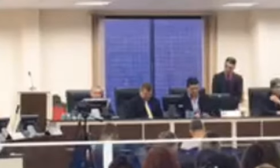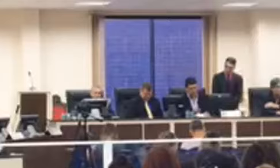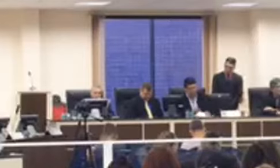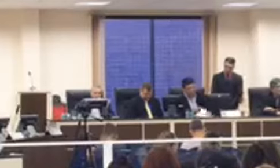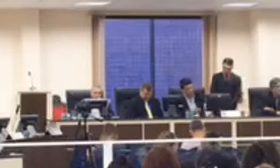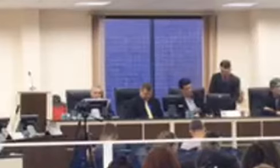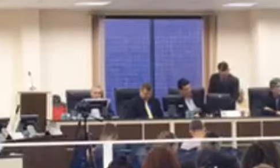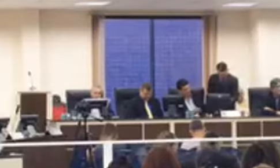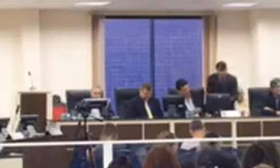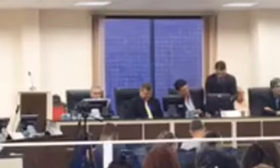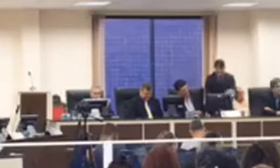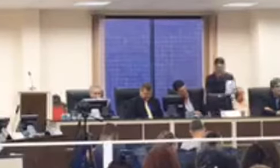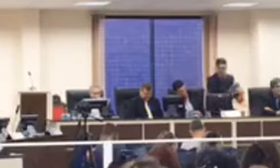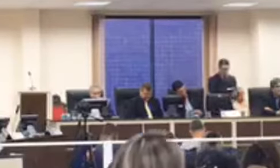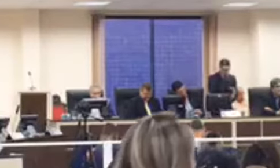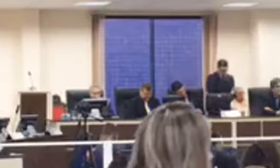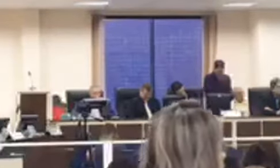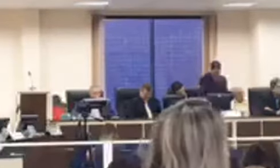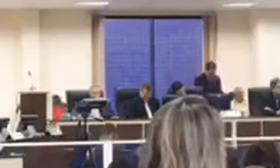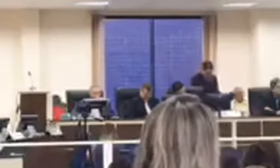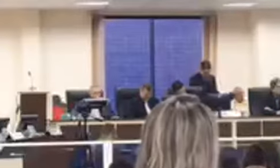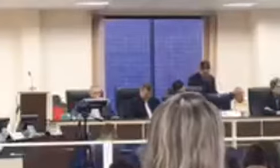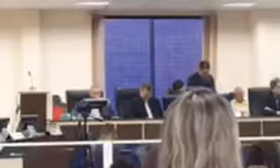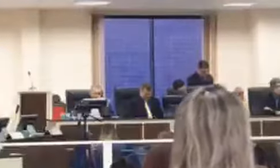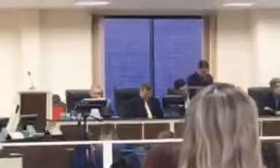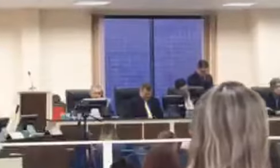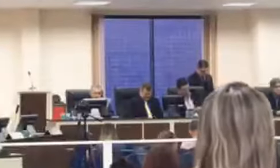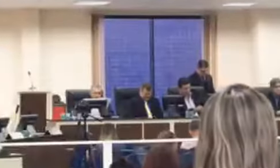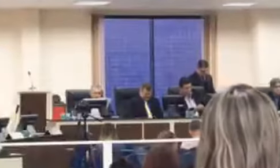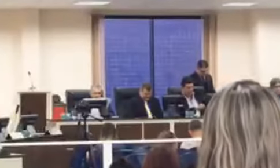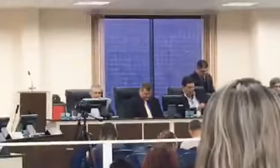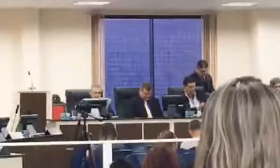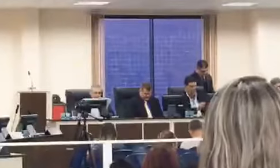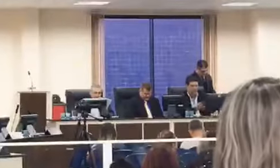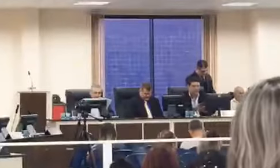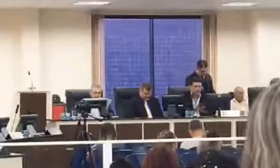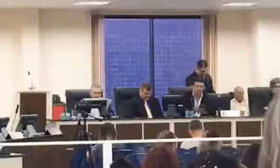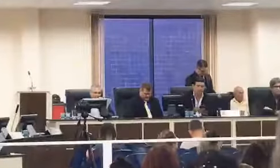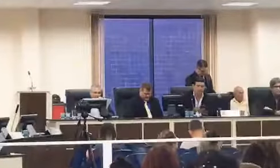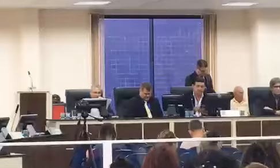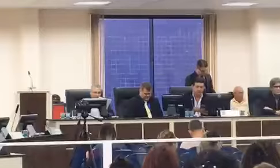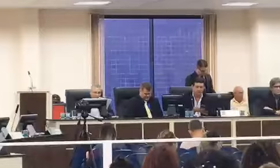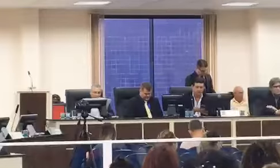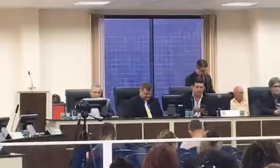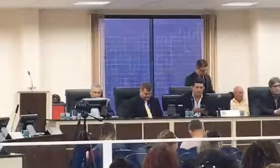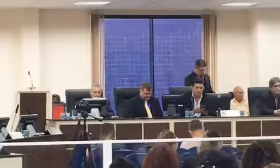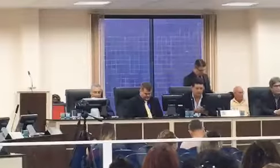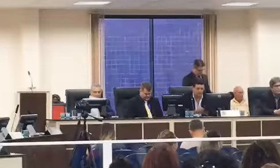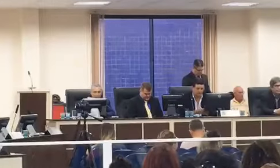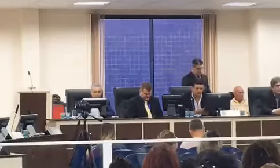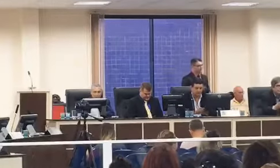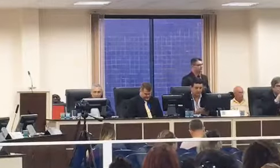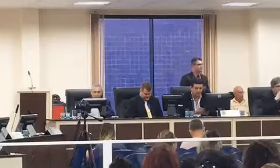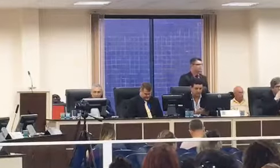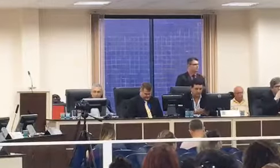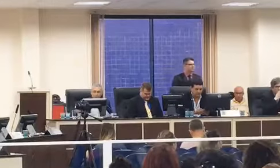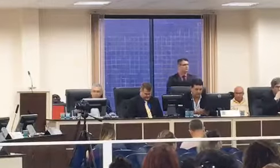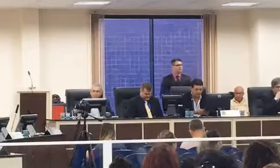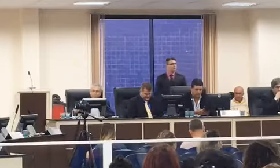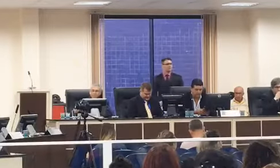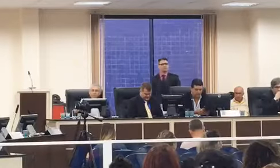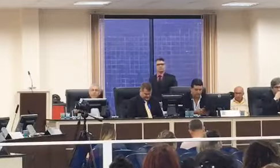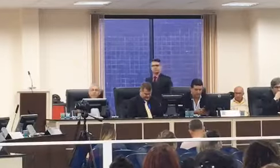0072/2020, autoria Sargento Orney. PL, protocolado sobre o número 0073/2020, autoria Sargento Orney.